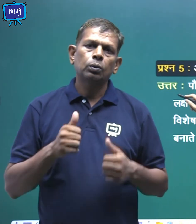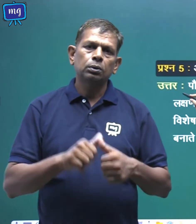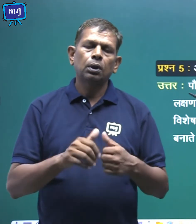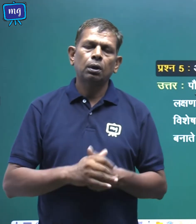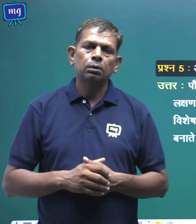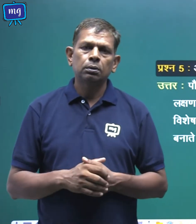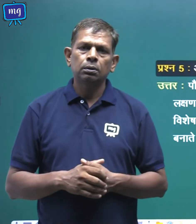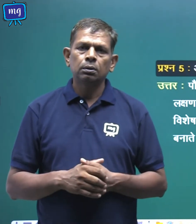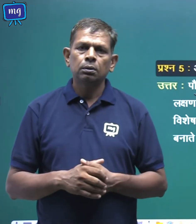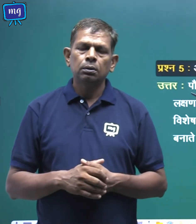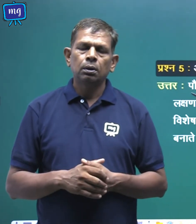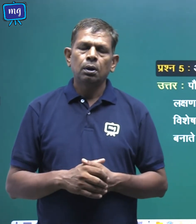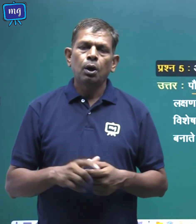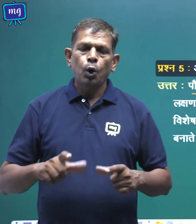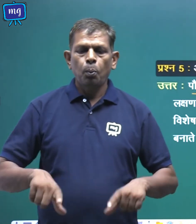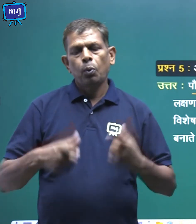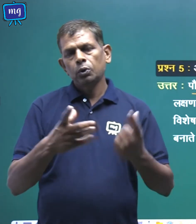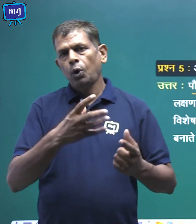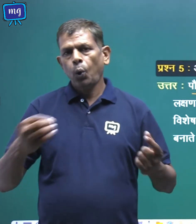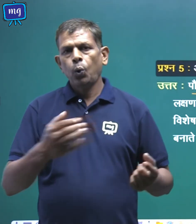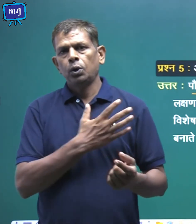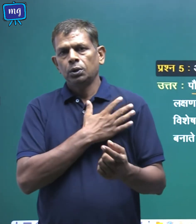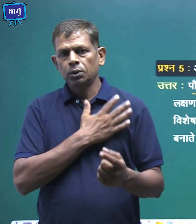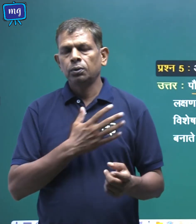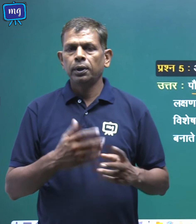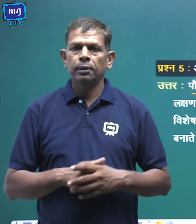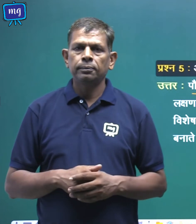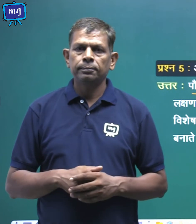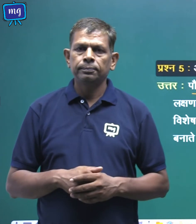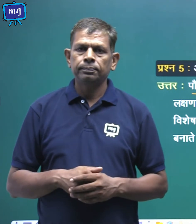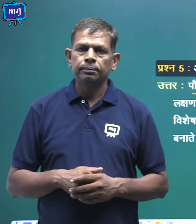उत्तर, पौधों और जीवों के